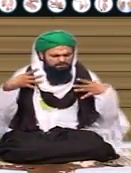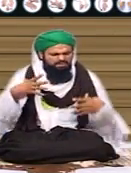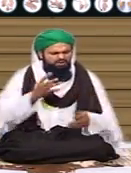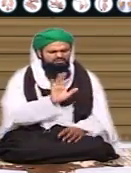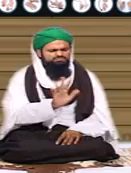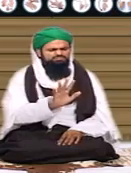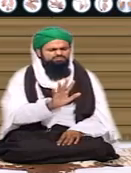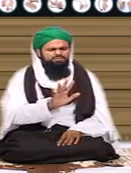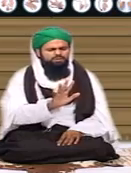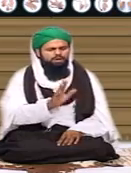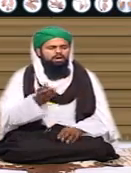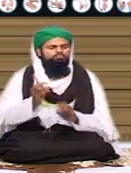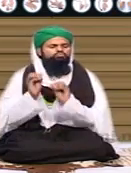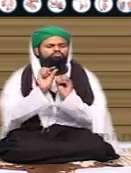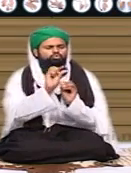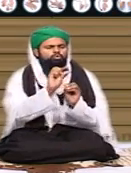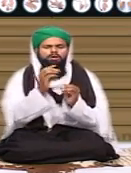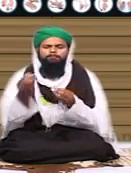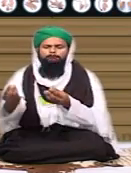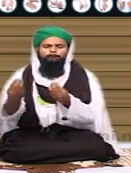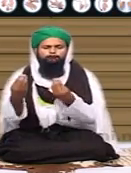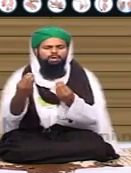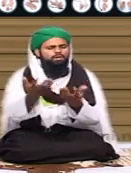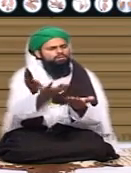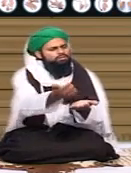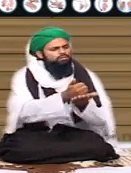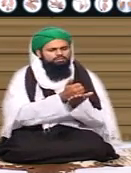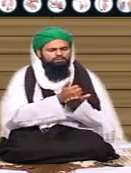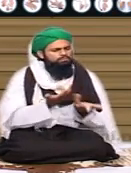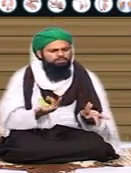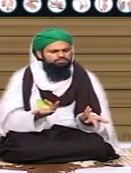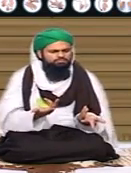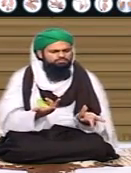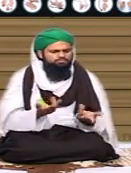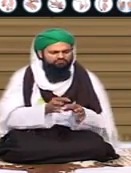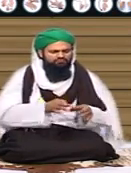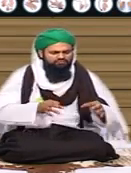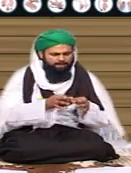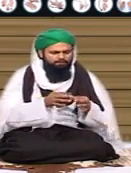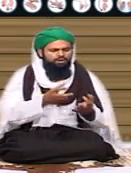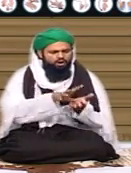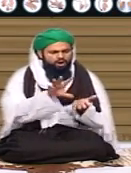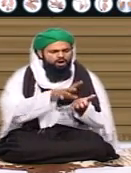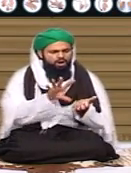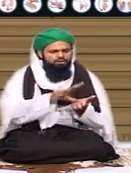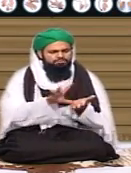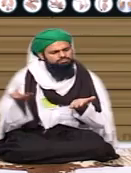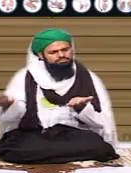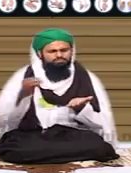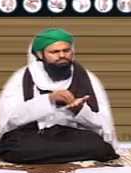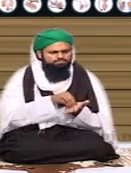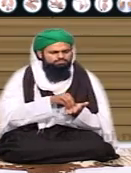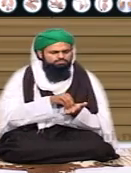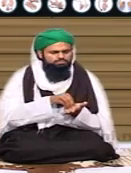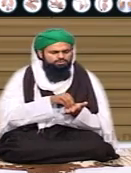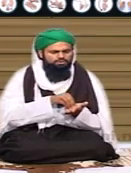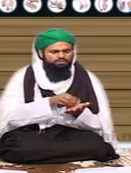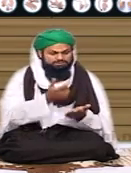آپ کے مریدین، آپ کے معتقدین بخوشی آپ کے اخراجات برداشت کر لیں گے، اپنی سعادت سمجھتے